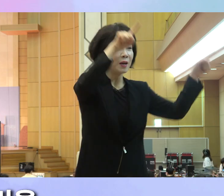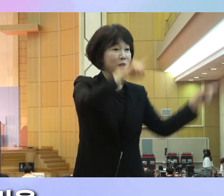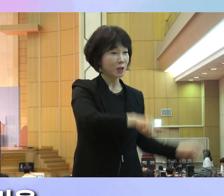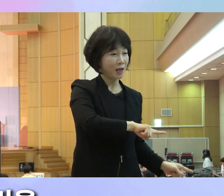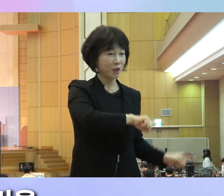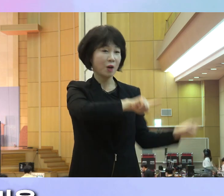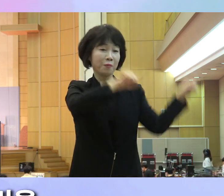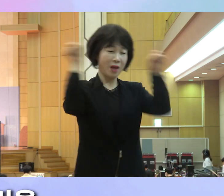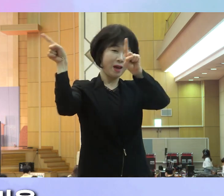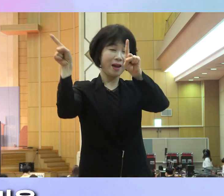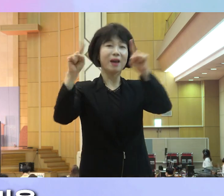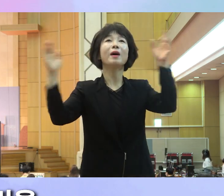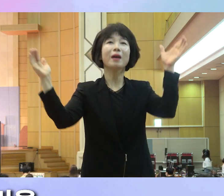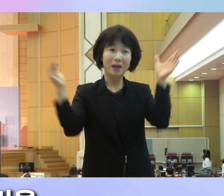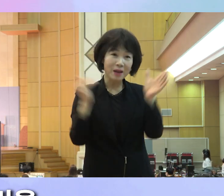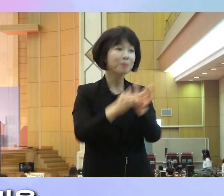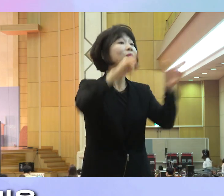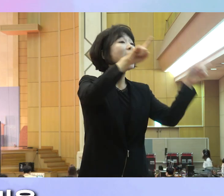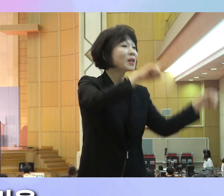다스리시네. 사셨네,